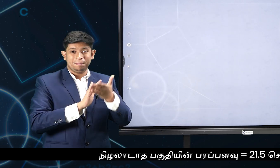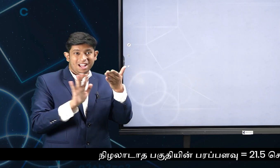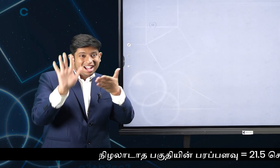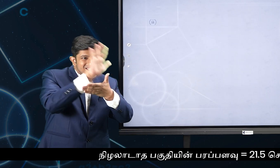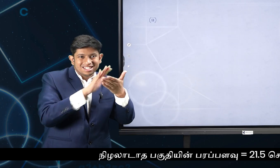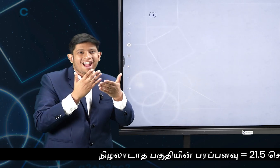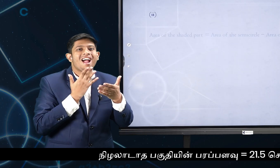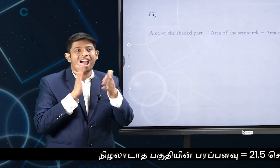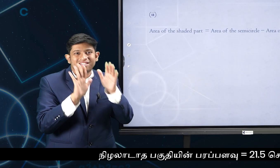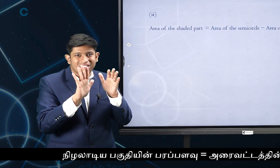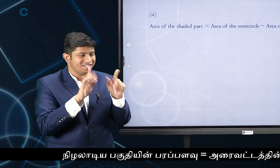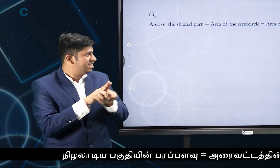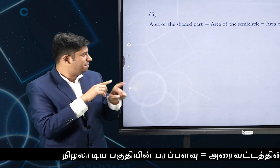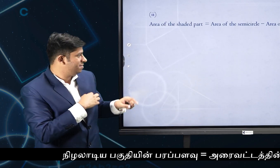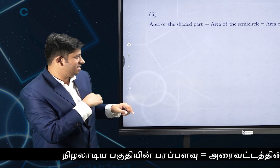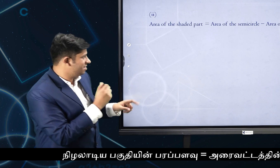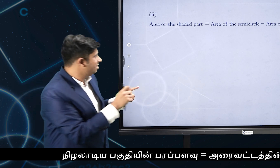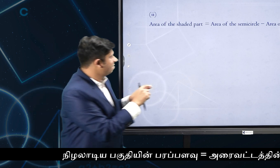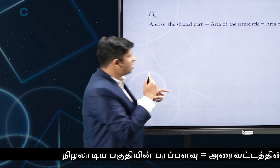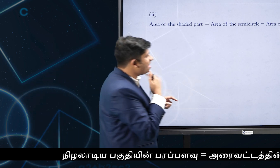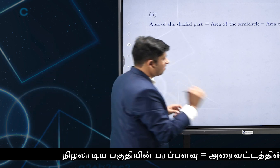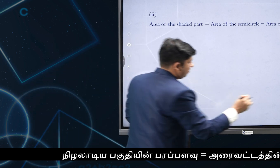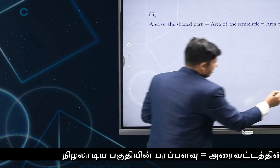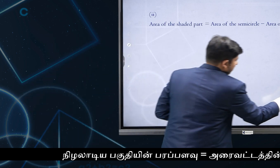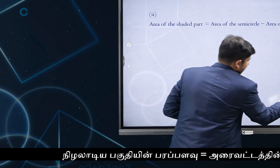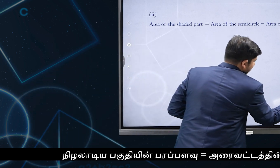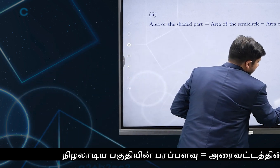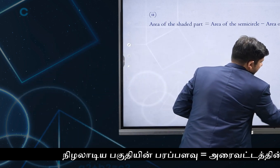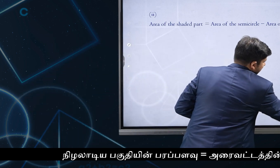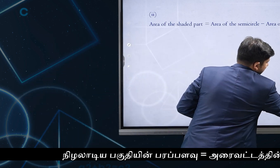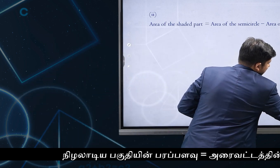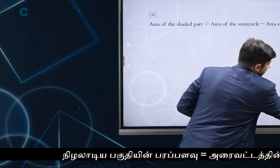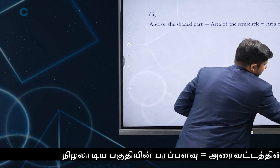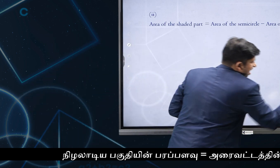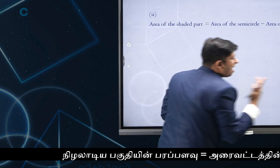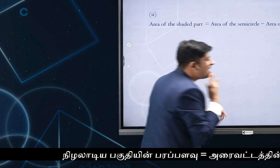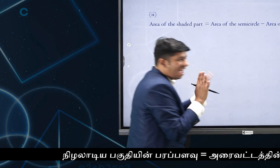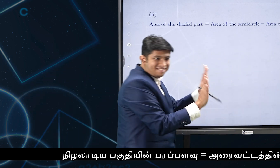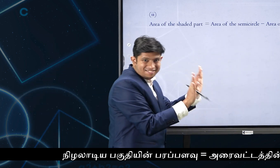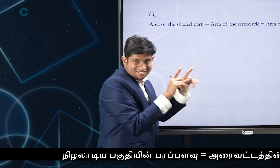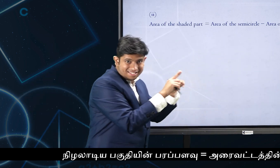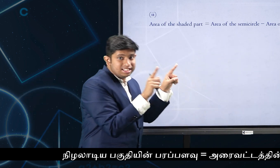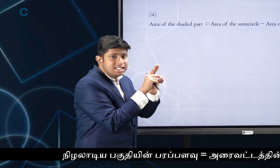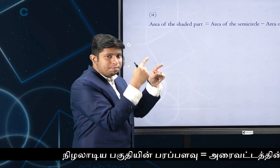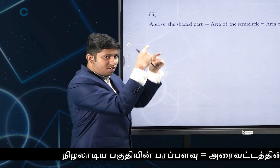சென்டிமீட்டர் மேலிலக்கு 2. நிழலாடிய பகுதியின் பரப்பளவு ஈடு அரைவட்டத்தின் பரப்பளவு